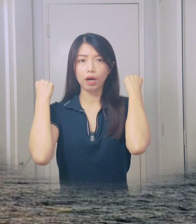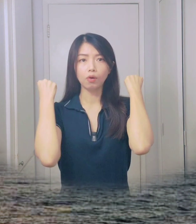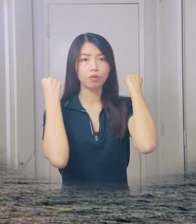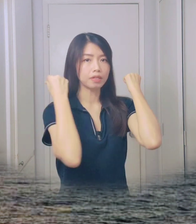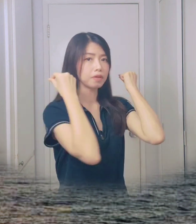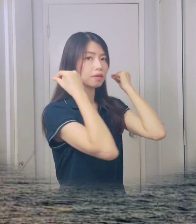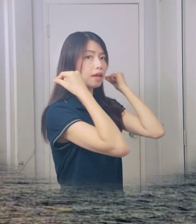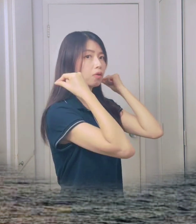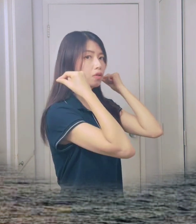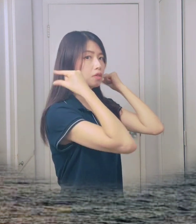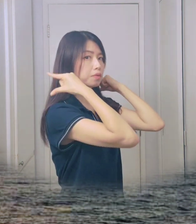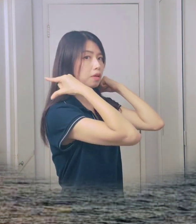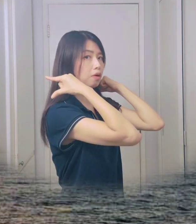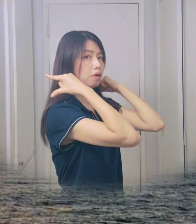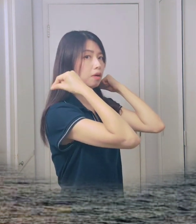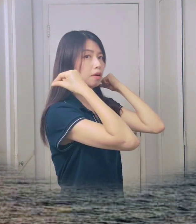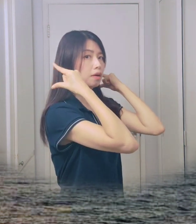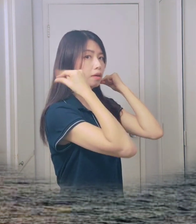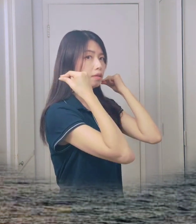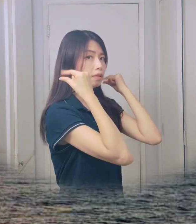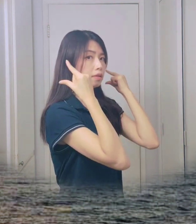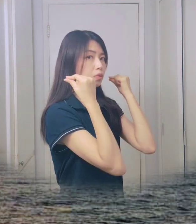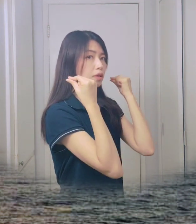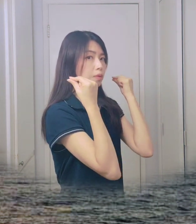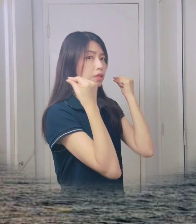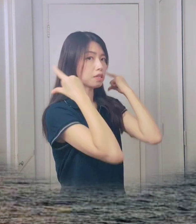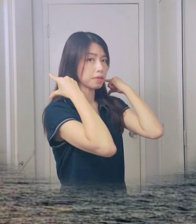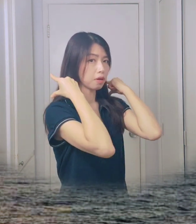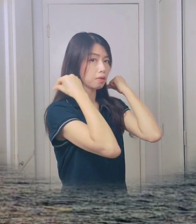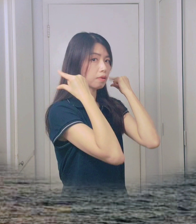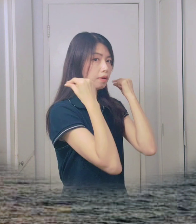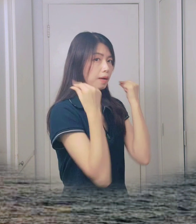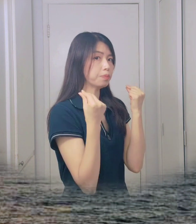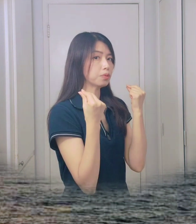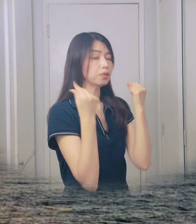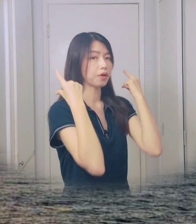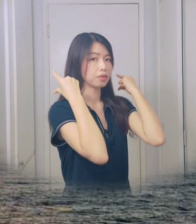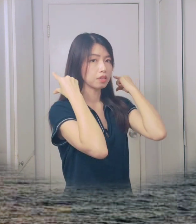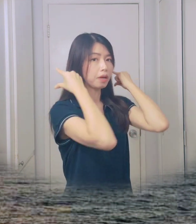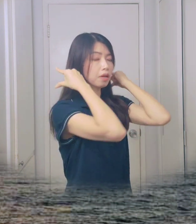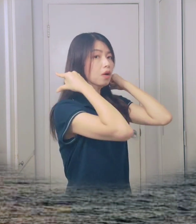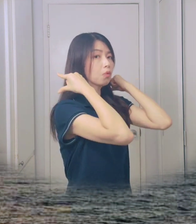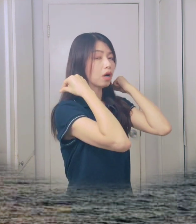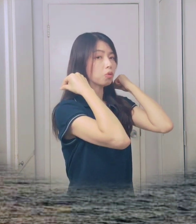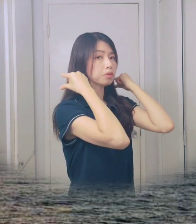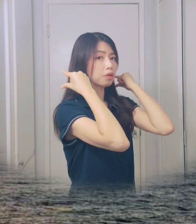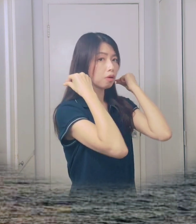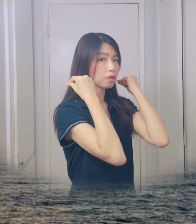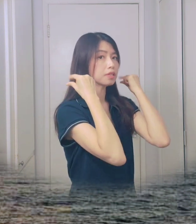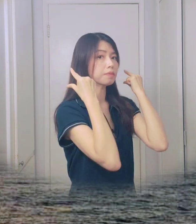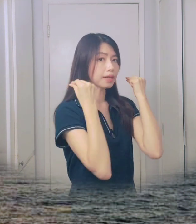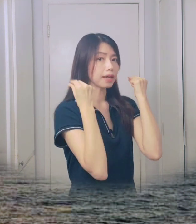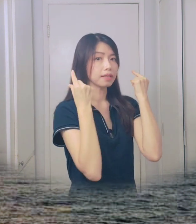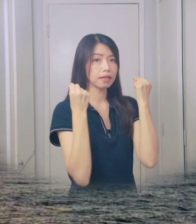제가 과거라고 말씀드렸는데, 어깨 뒤에서부터 손을 이렇게 부딪히면서 앞으로 나와주시면